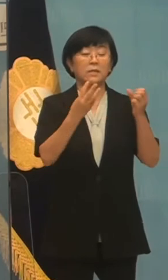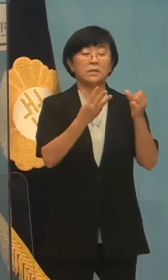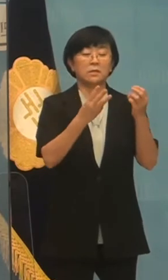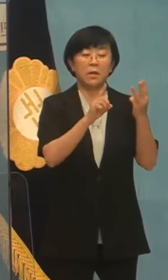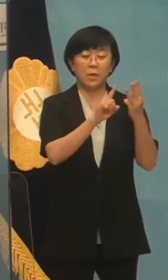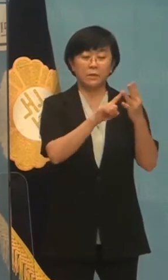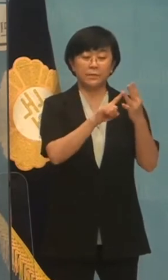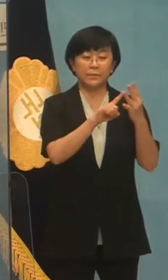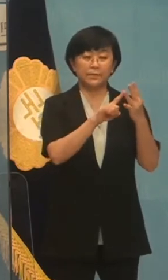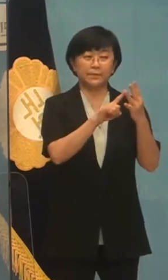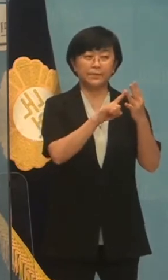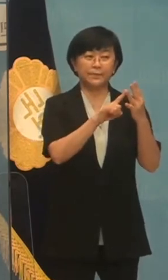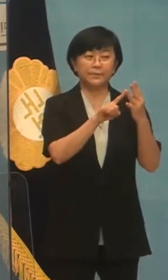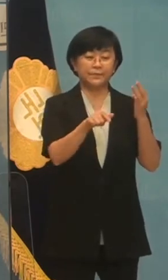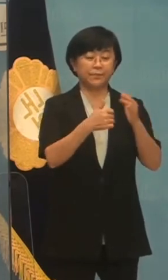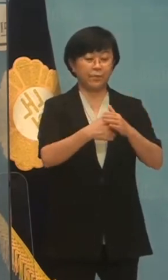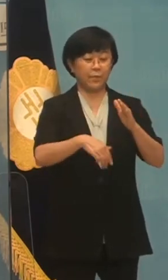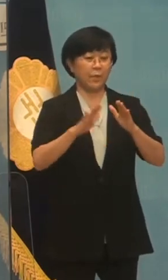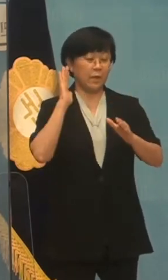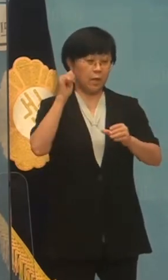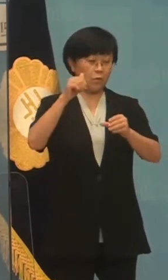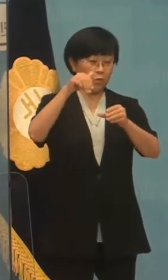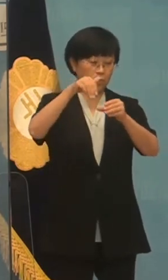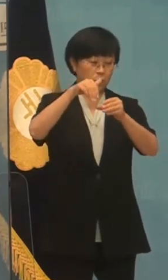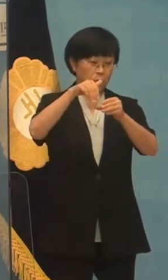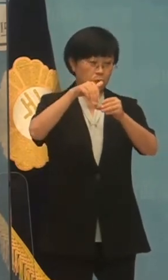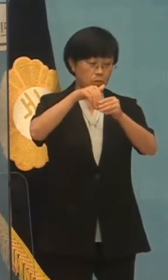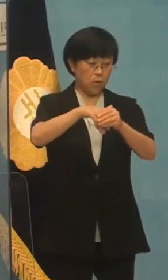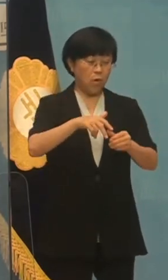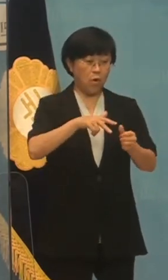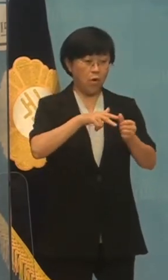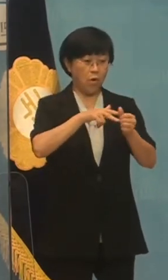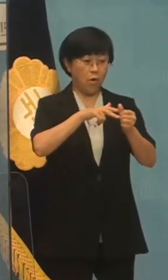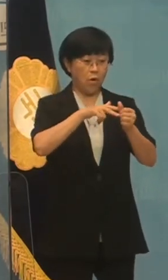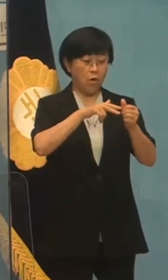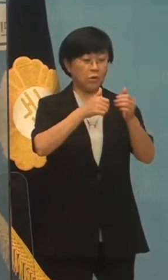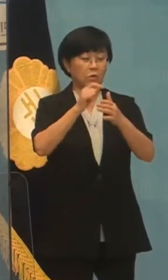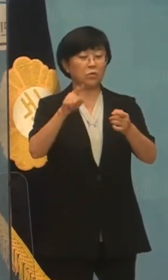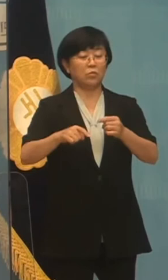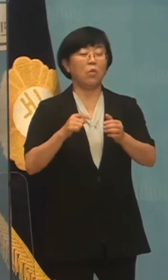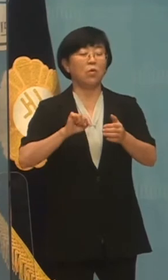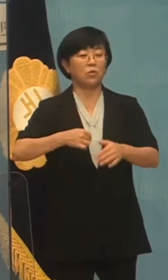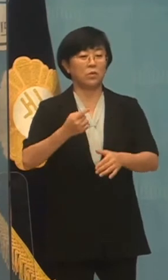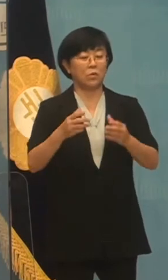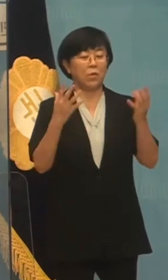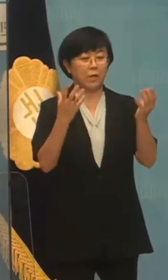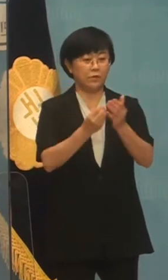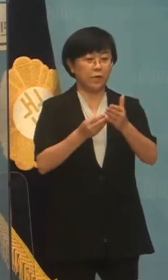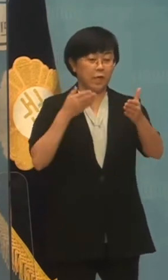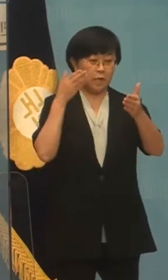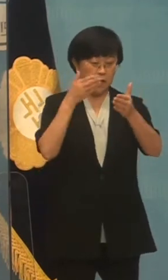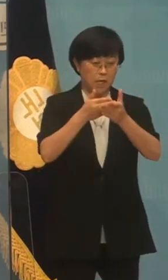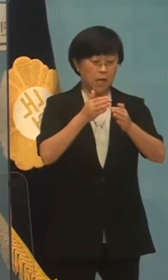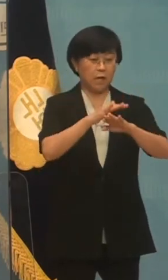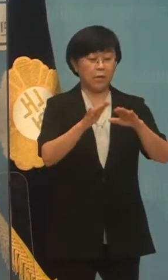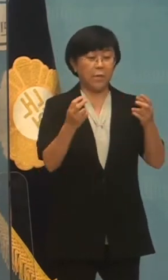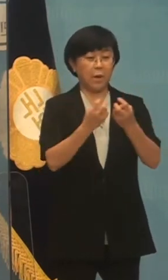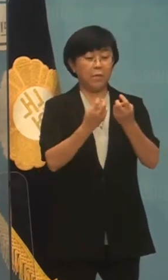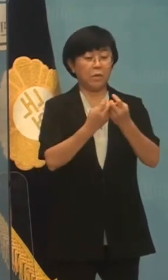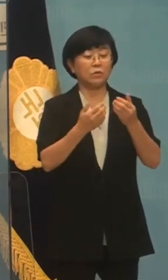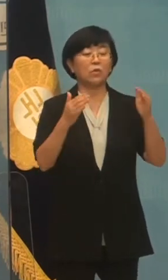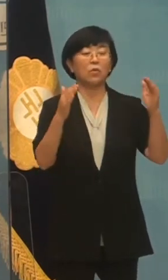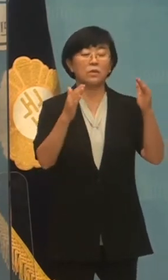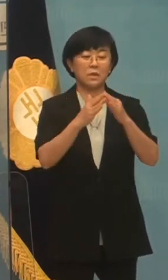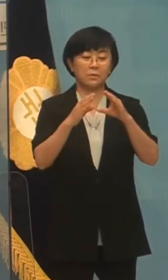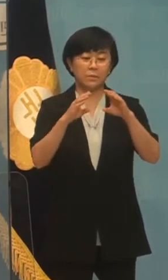번째 대선 독자 완주에 대한 대응과 전략, 마지막 네 번째로 부동산 대책